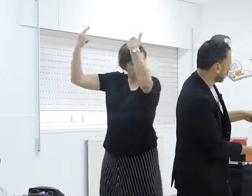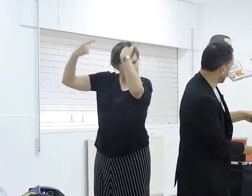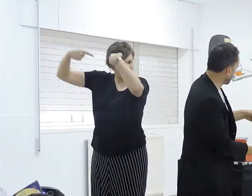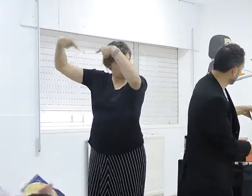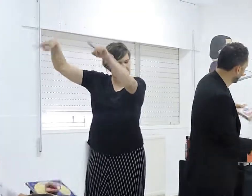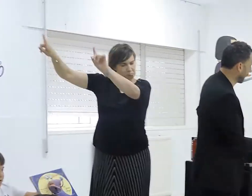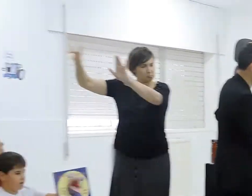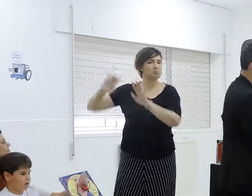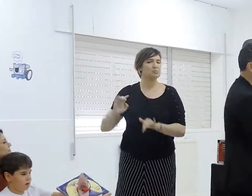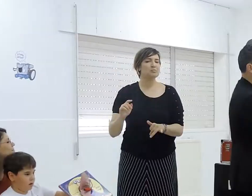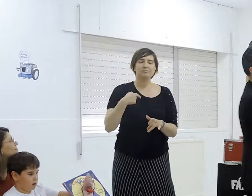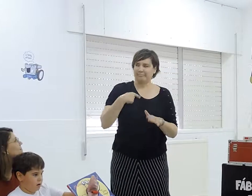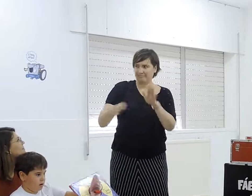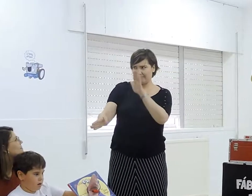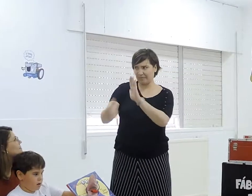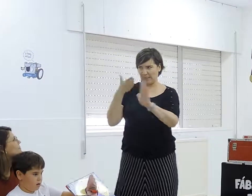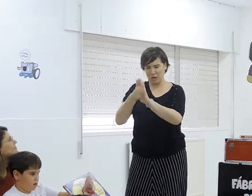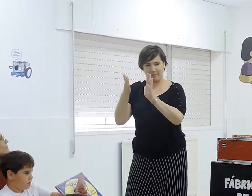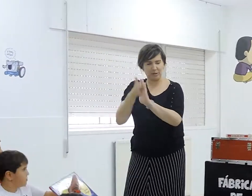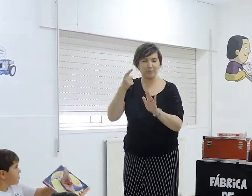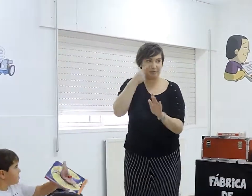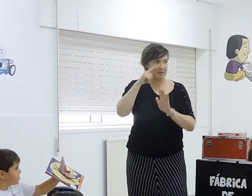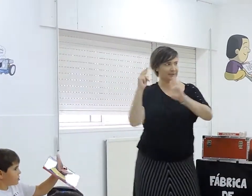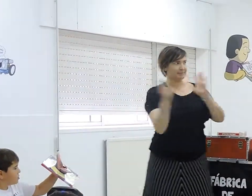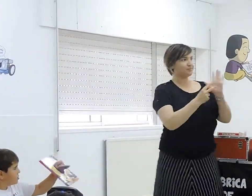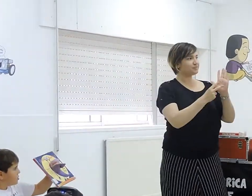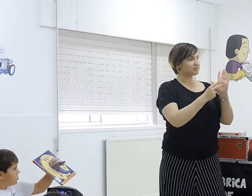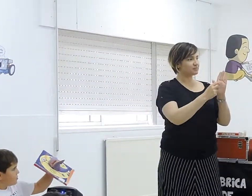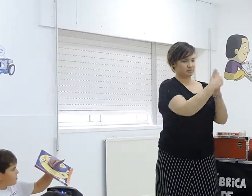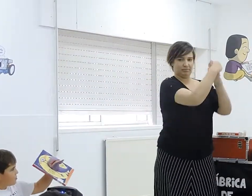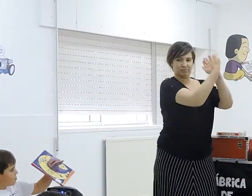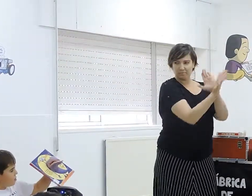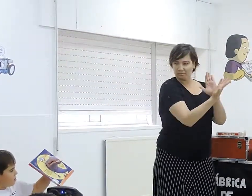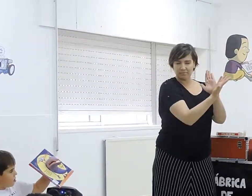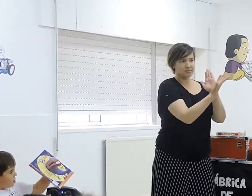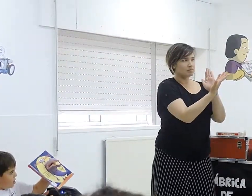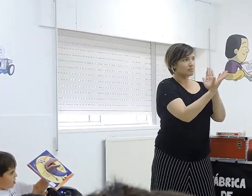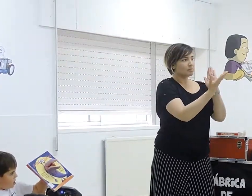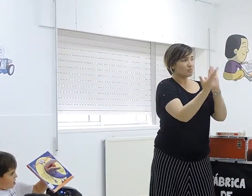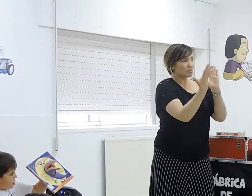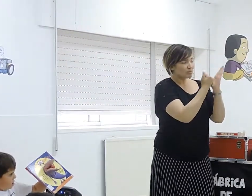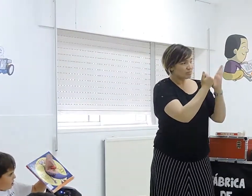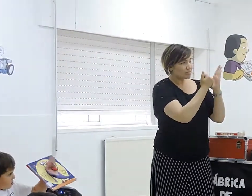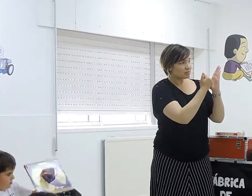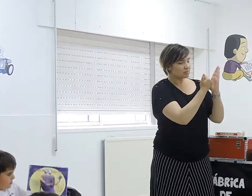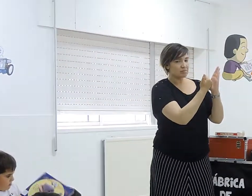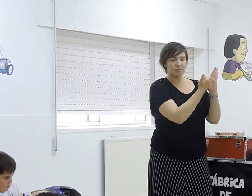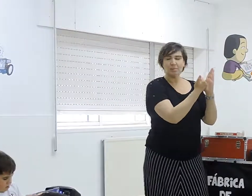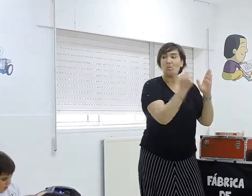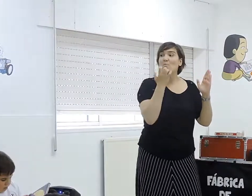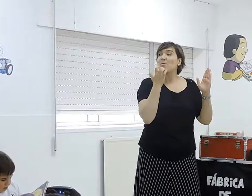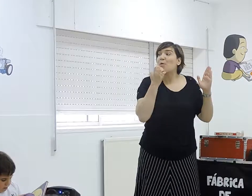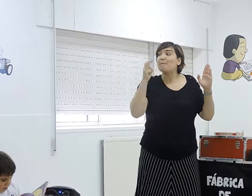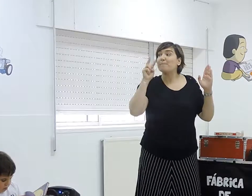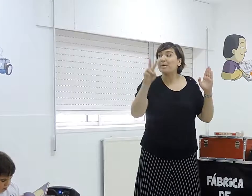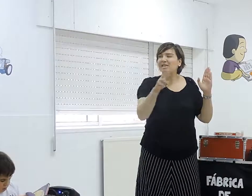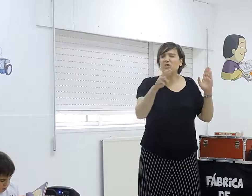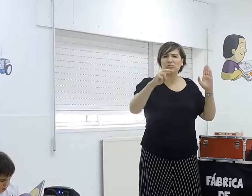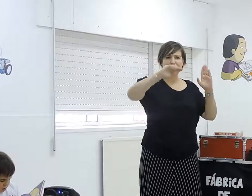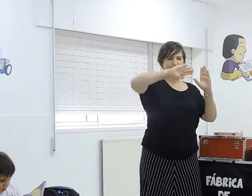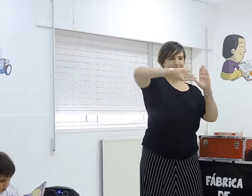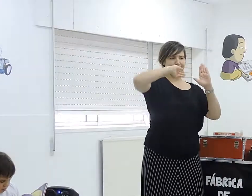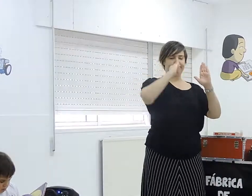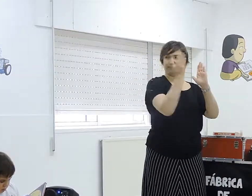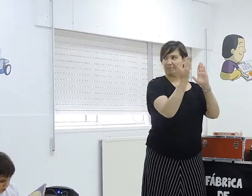Vamos a hacerlo muy rápido. Fijaros muy bien. Sacamos todas las cartas. Entre todas ellas, si alguien ve una boca